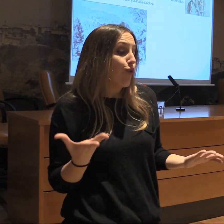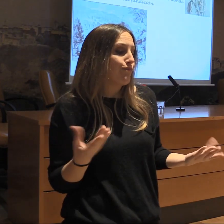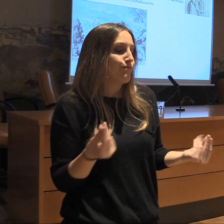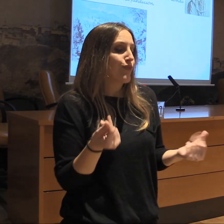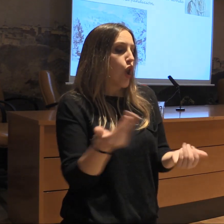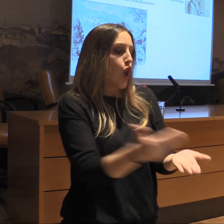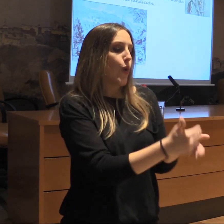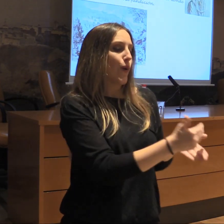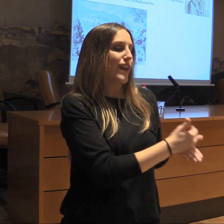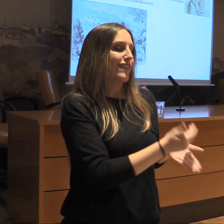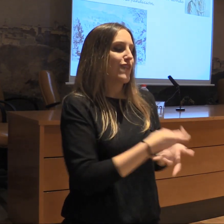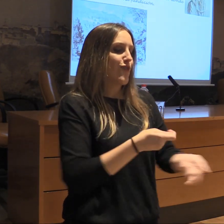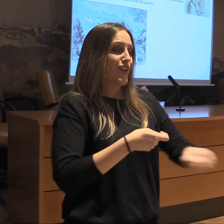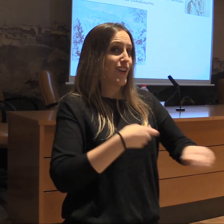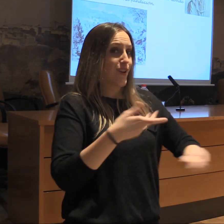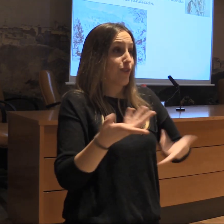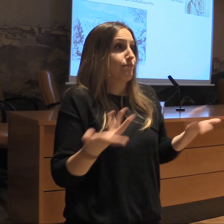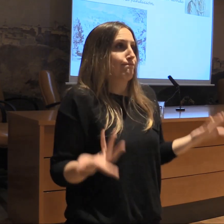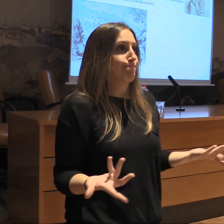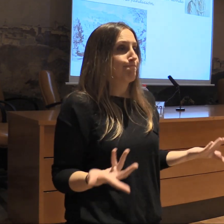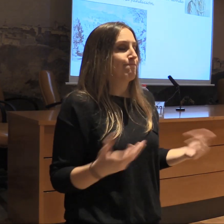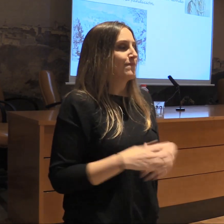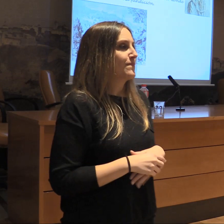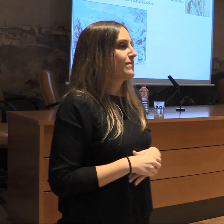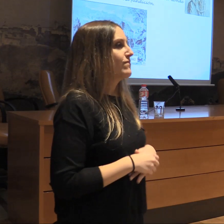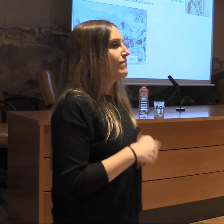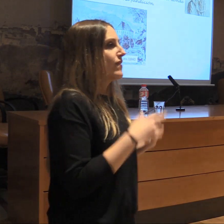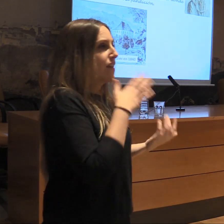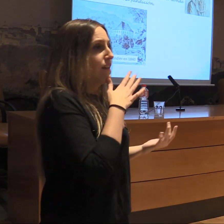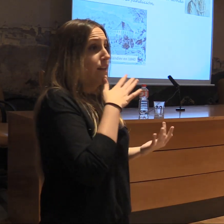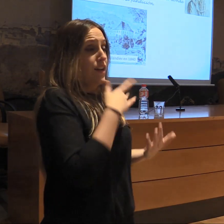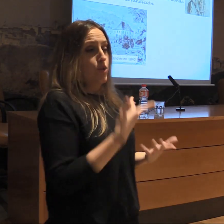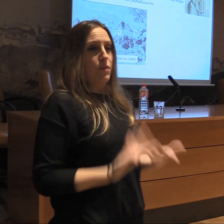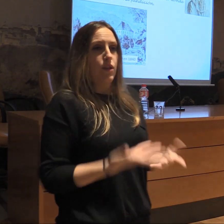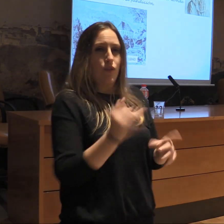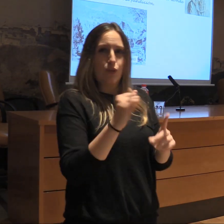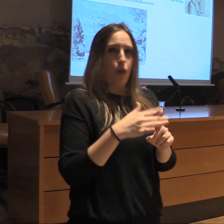a ir a un caso que a día de hoy sigue siendo un misterio.